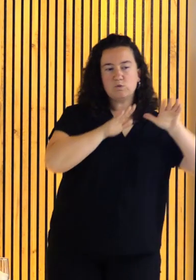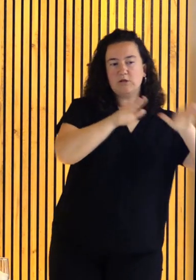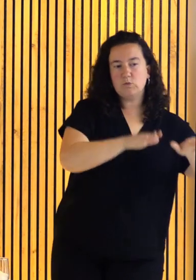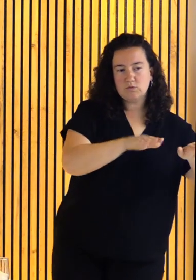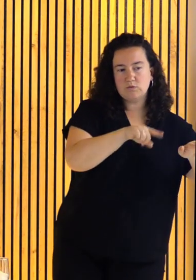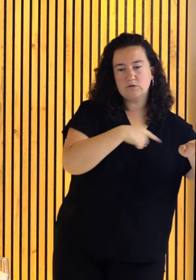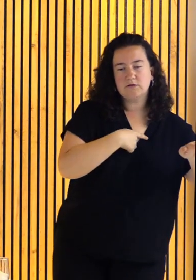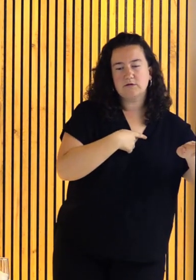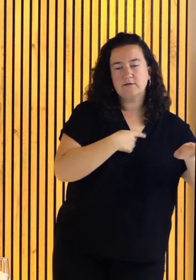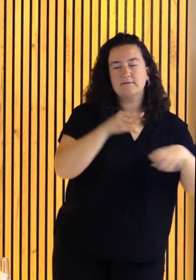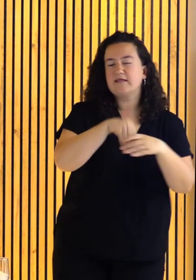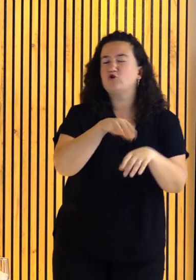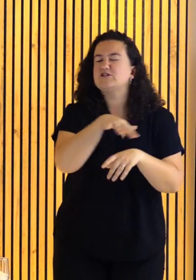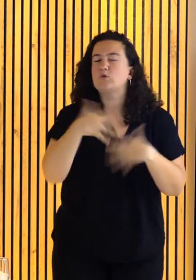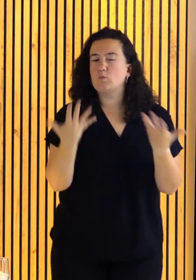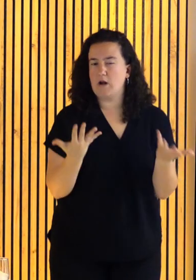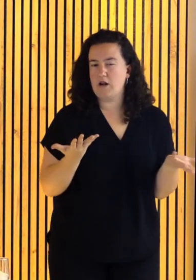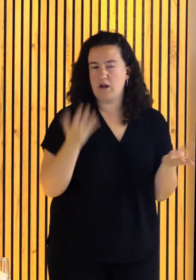Hor